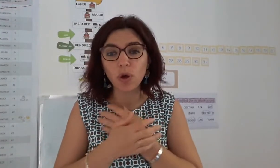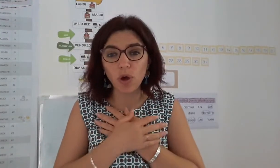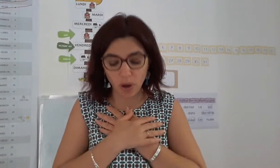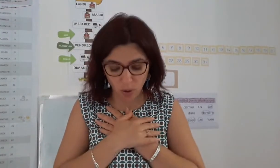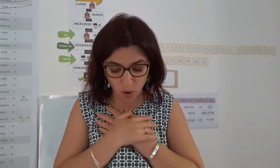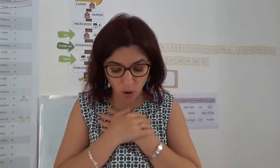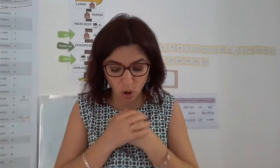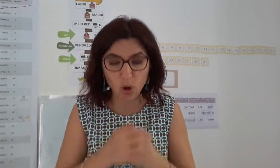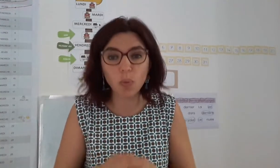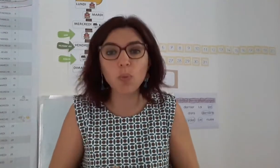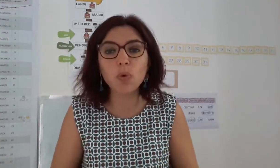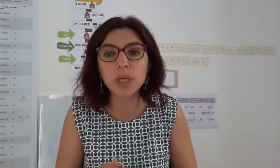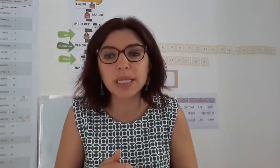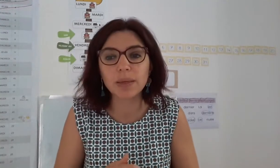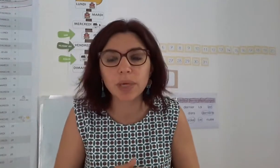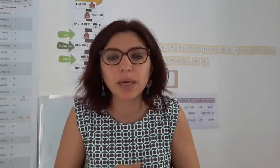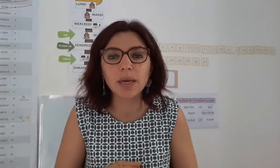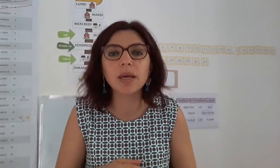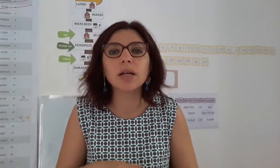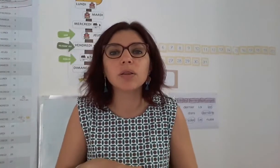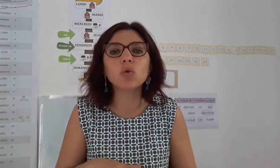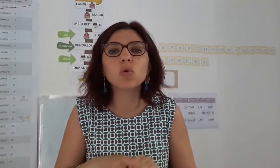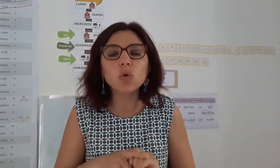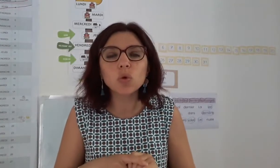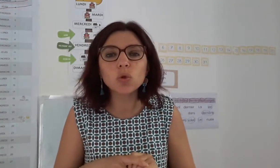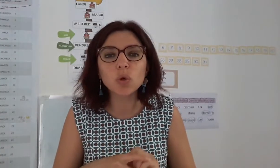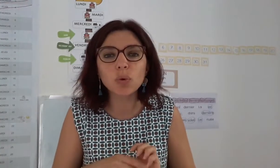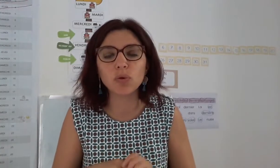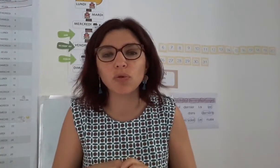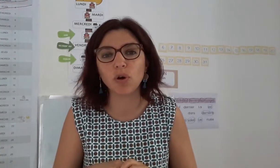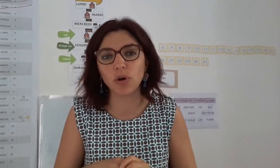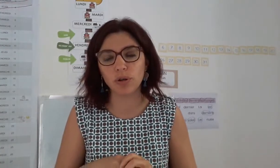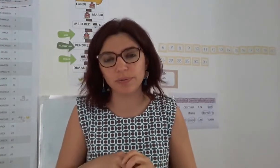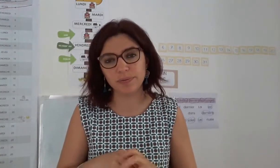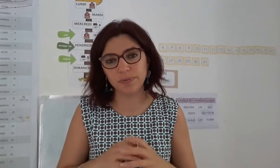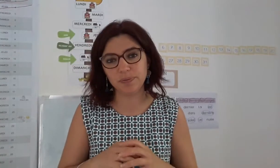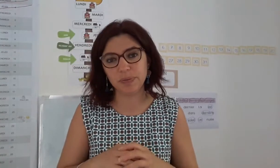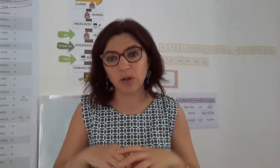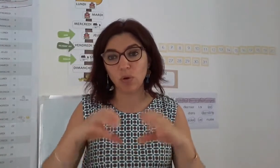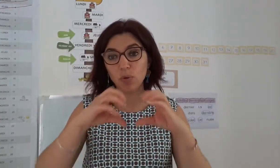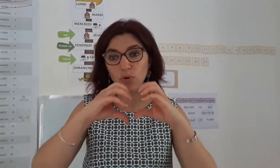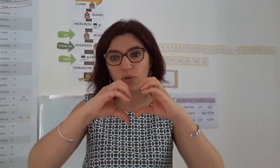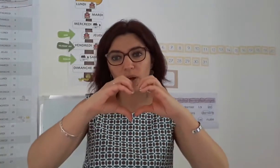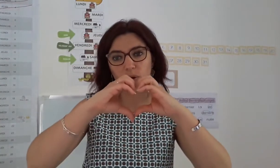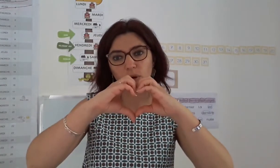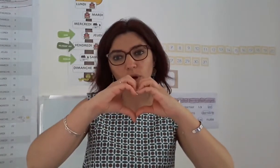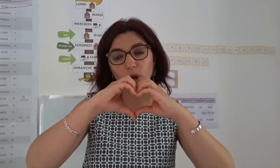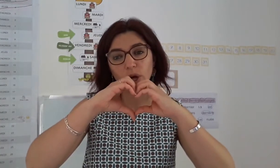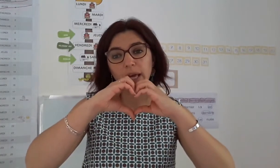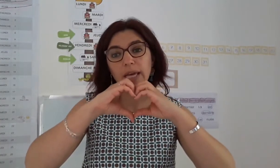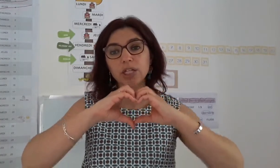cœur encore pour t'aimer toujours plus fort. Alors on peut lui faire le cœur. Et j'ai